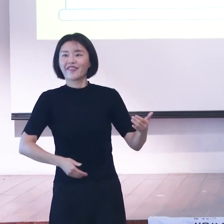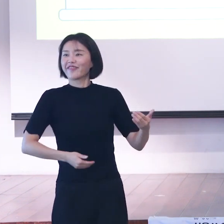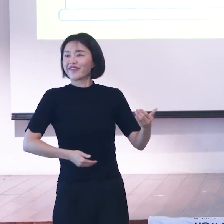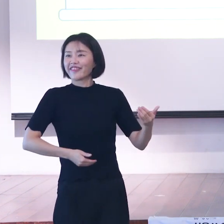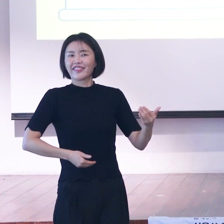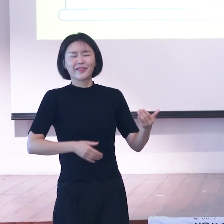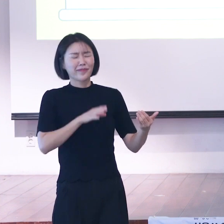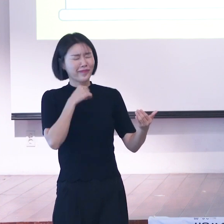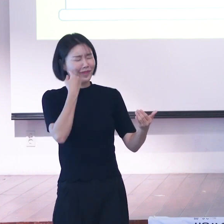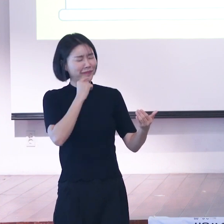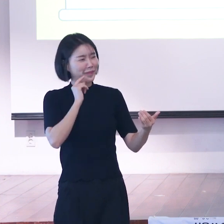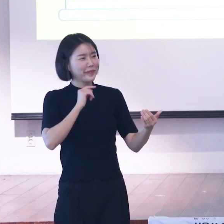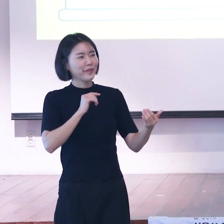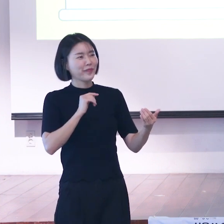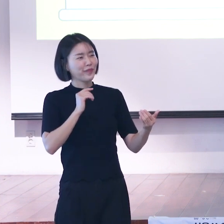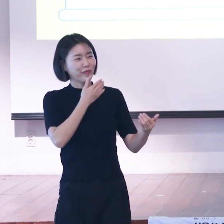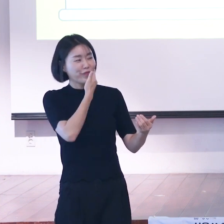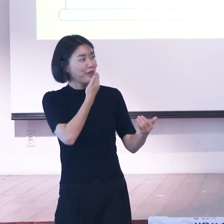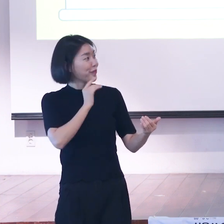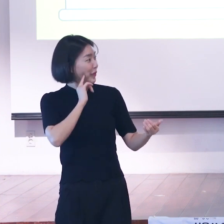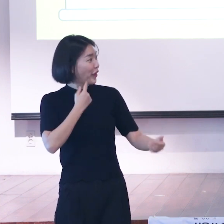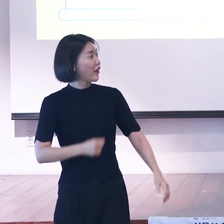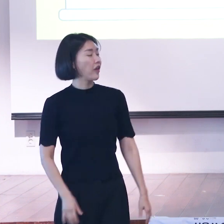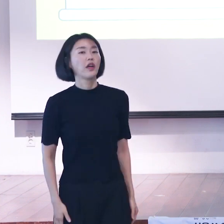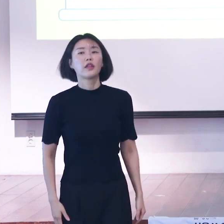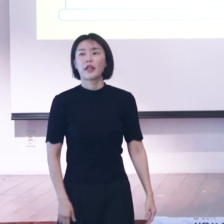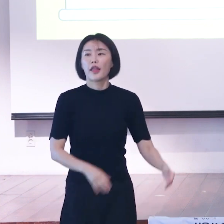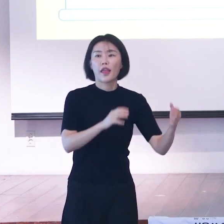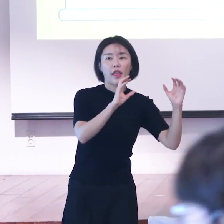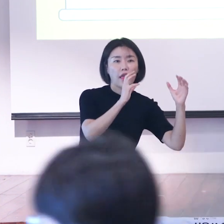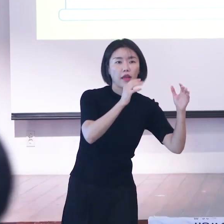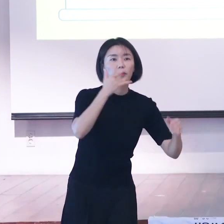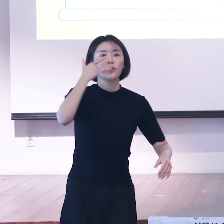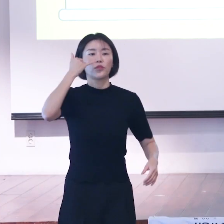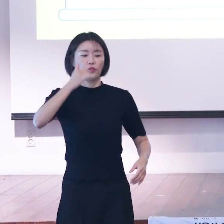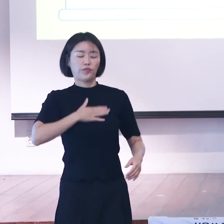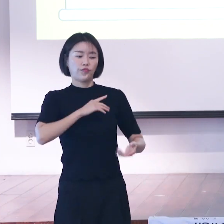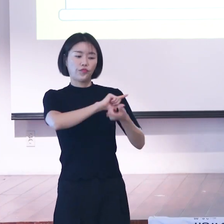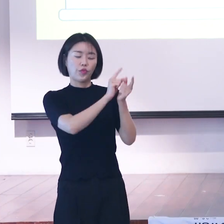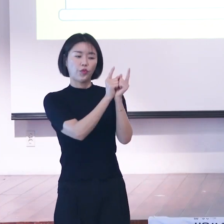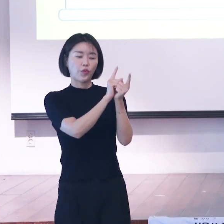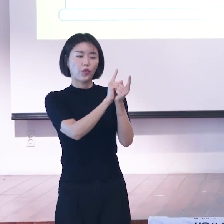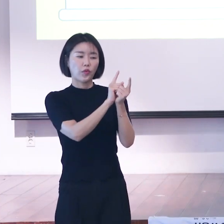같은 아이죠. 근데 이 아이들하고 정서적으로